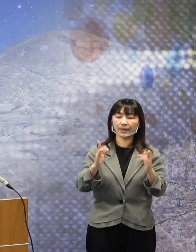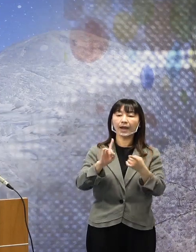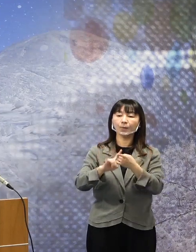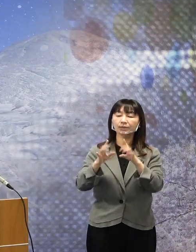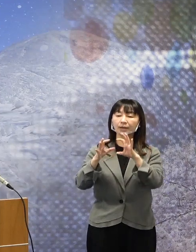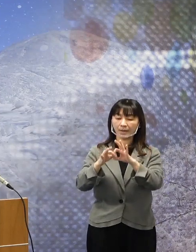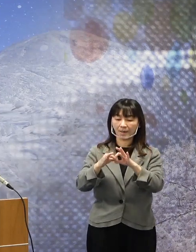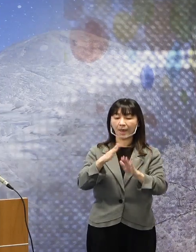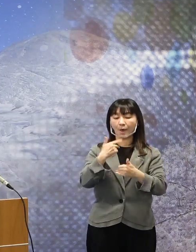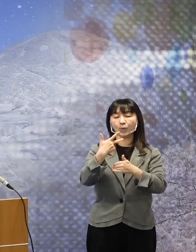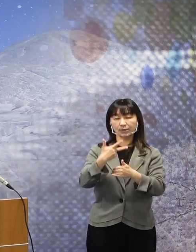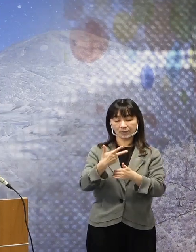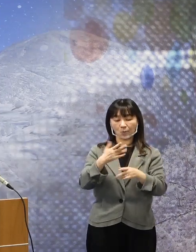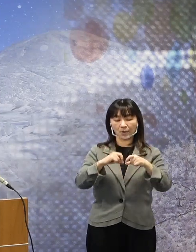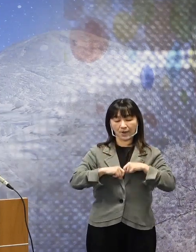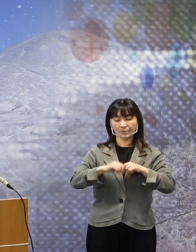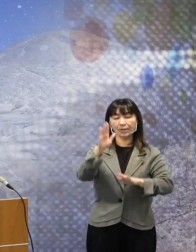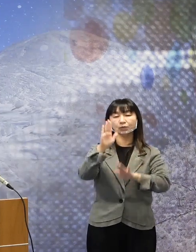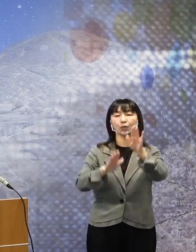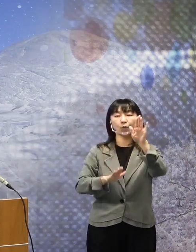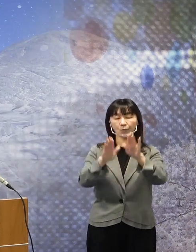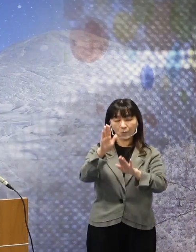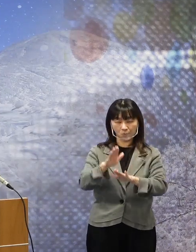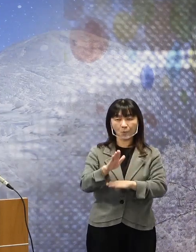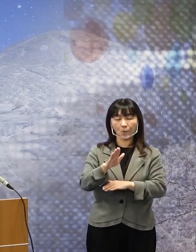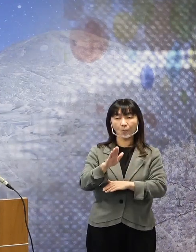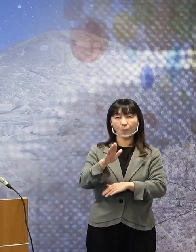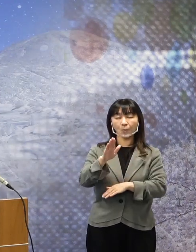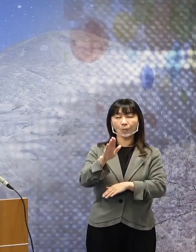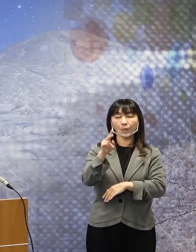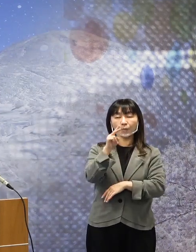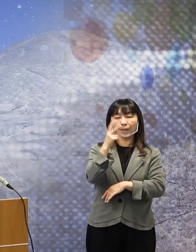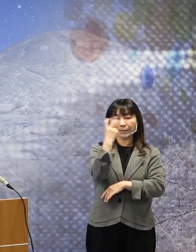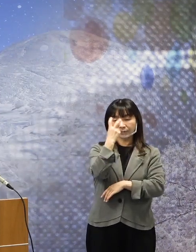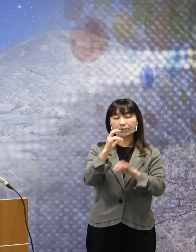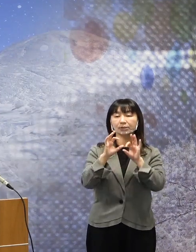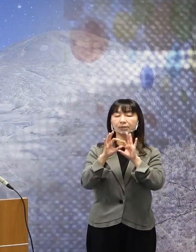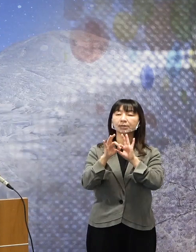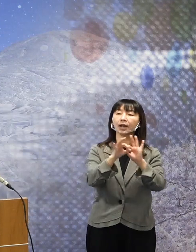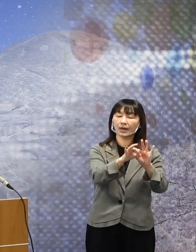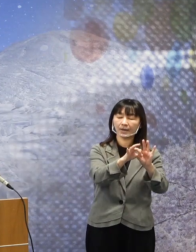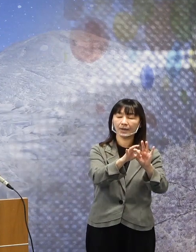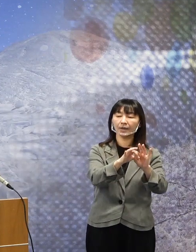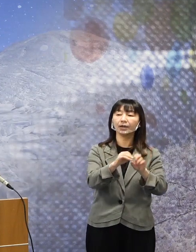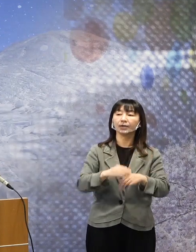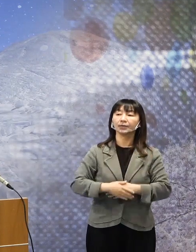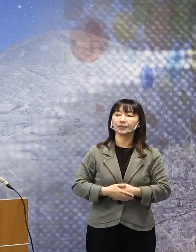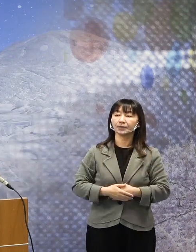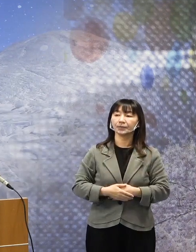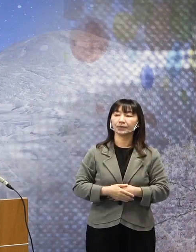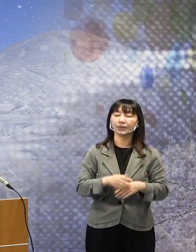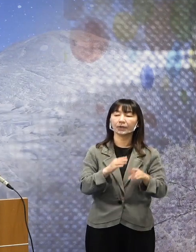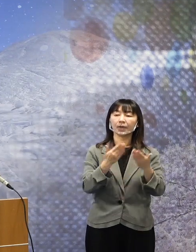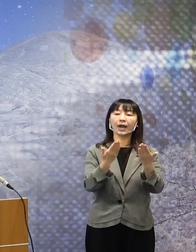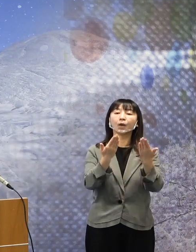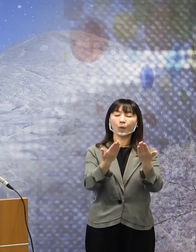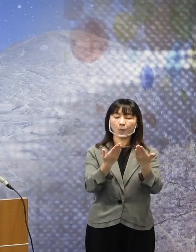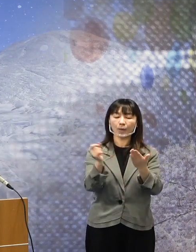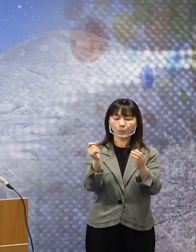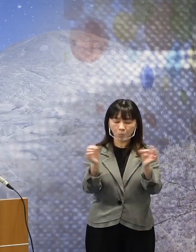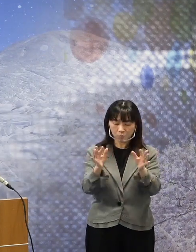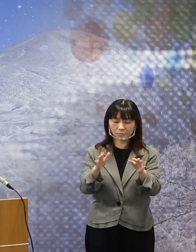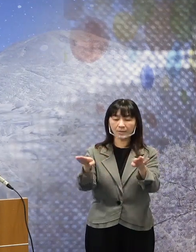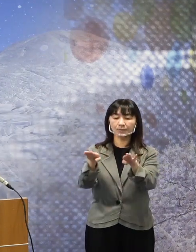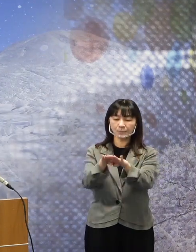森市の感染状況も見ながらですけど、この数字になったら解除してと、そういうことではないと思いますが、ただ学校は急にお休みにしたり、急